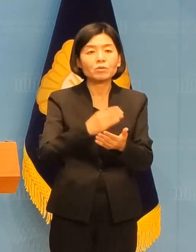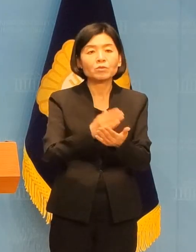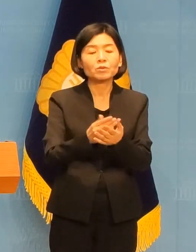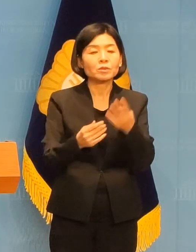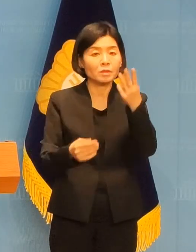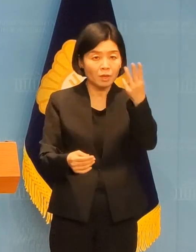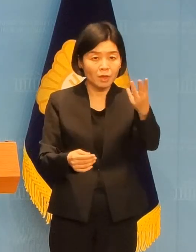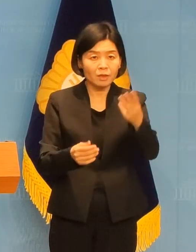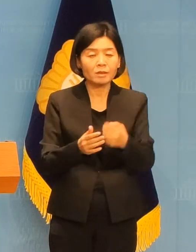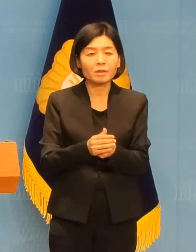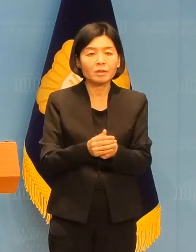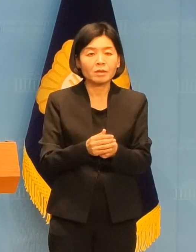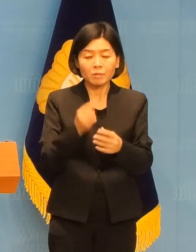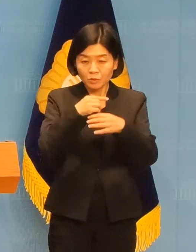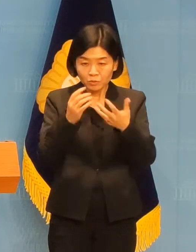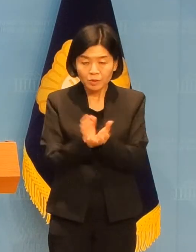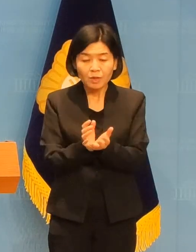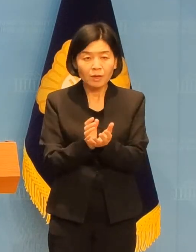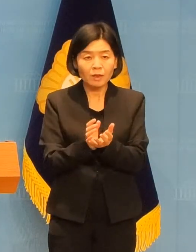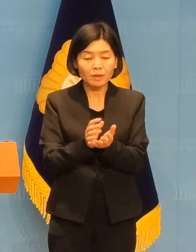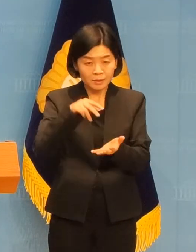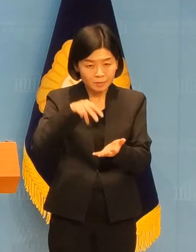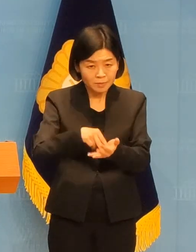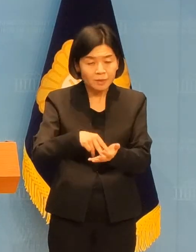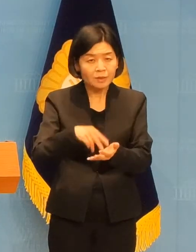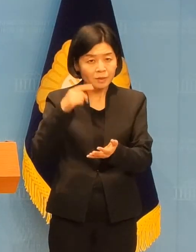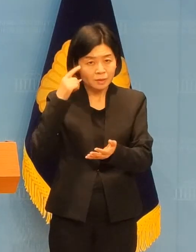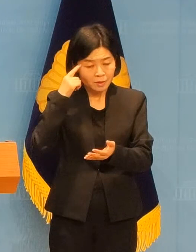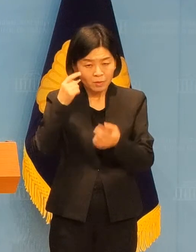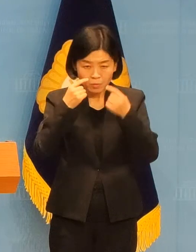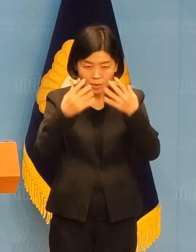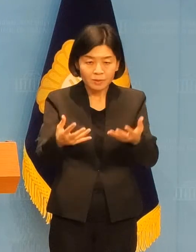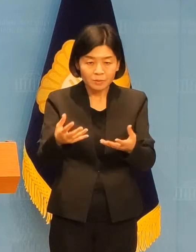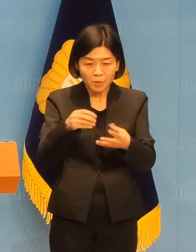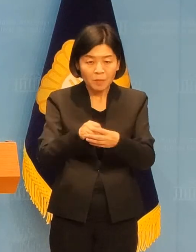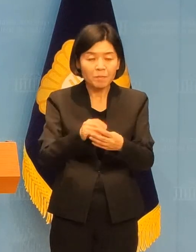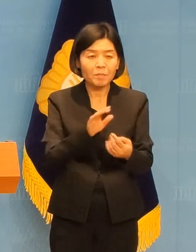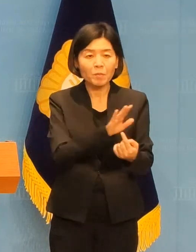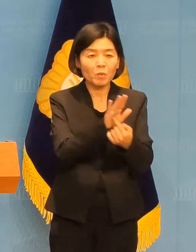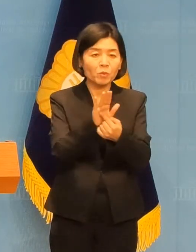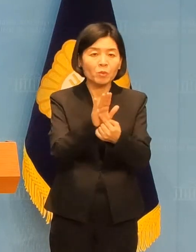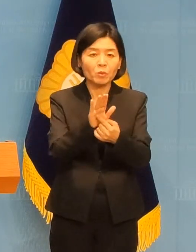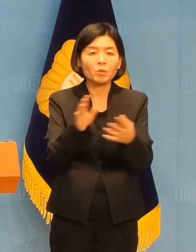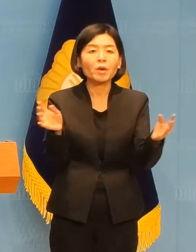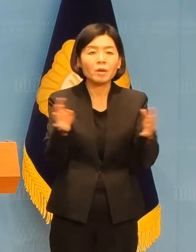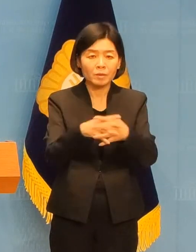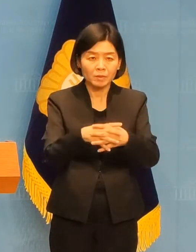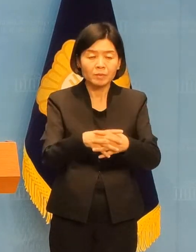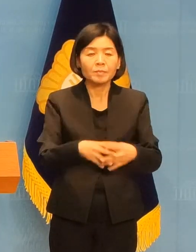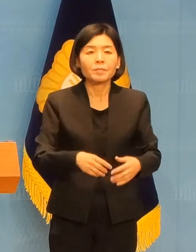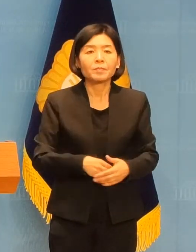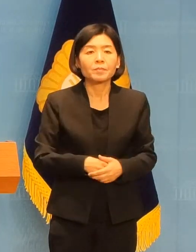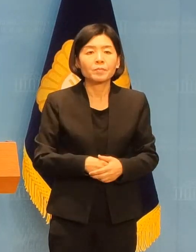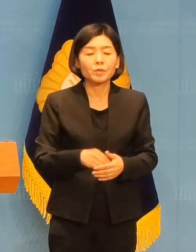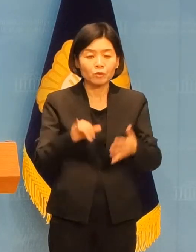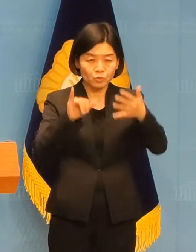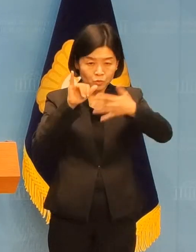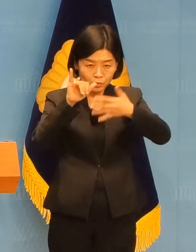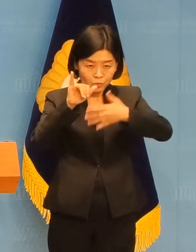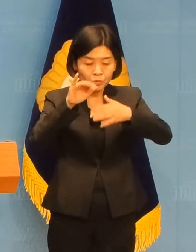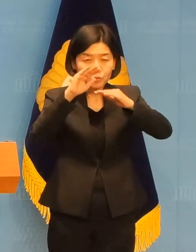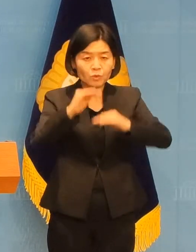대하여 당의 입장을 정확히 반영한 반론보도로 합의가 이루어졌습니다. 유튜브 내용